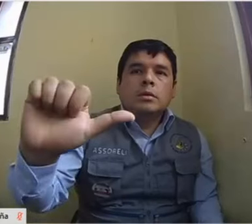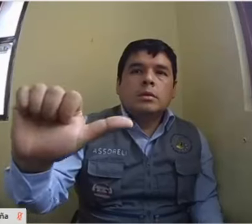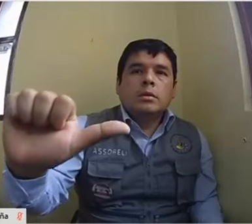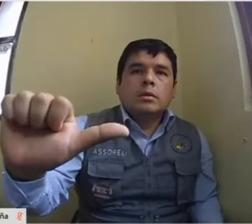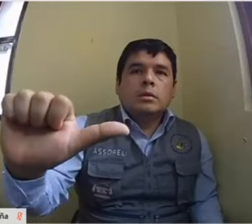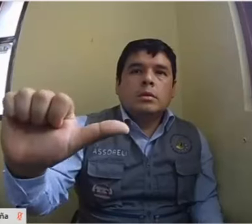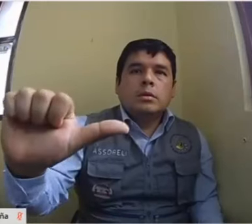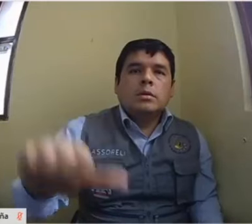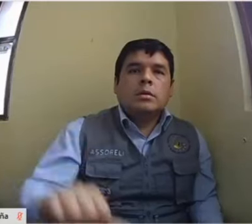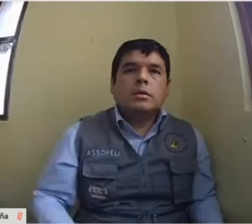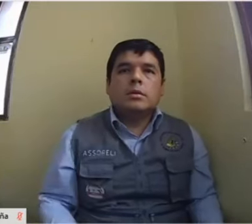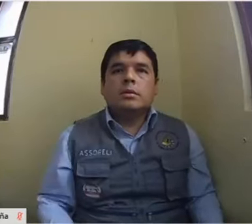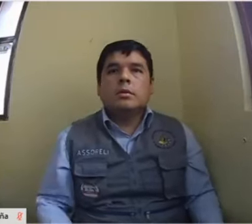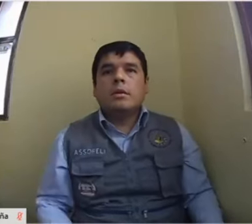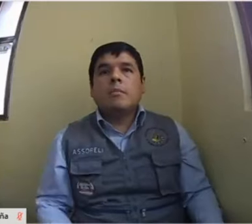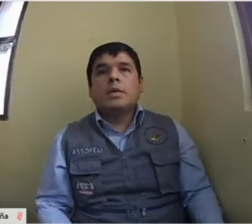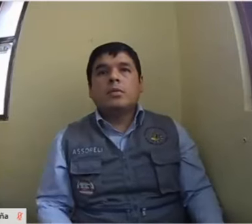Ya vamos a ver eso, Gaby.